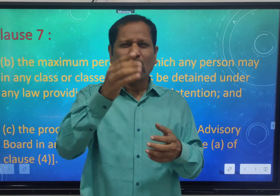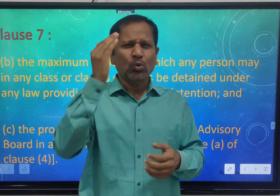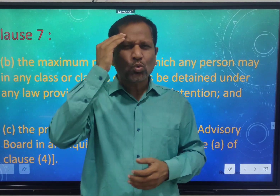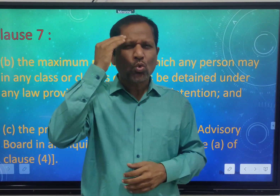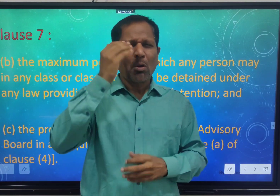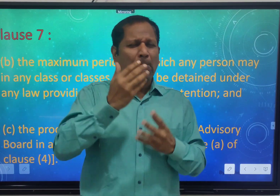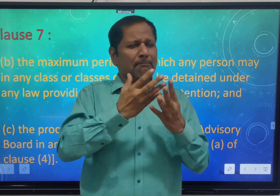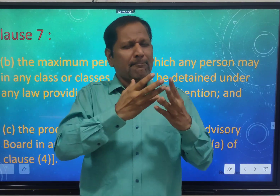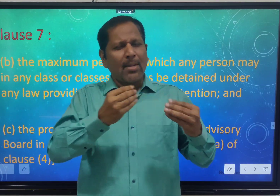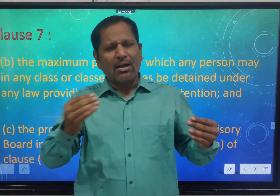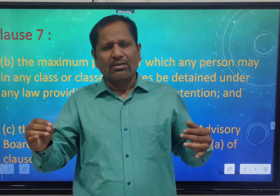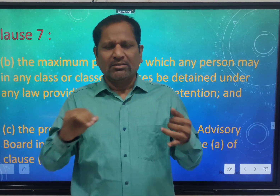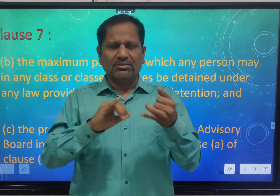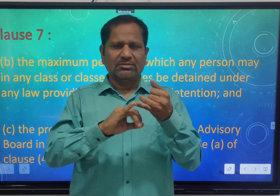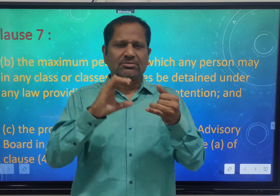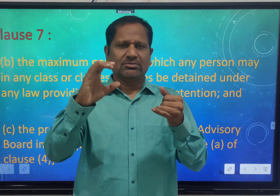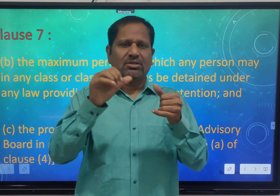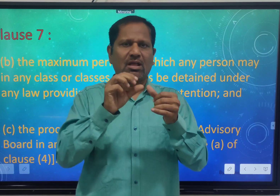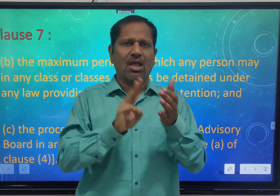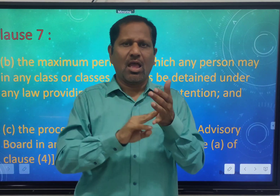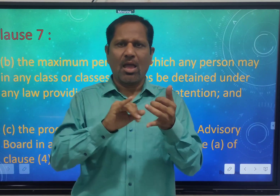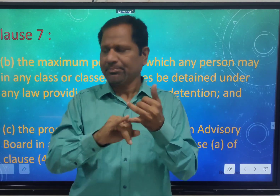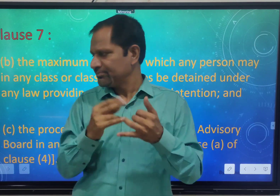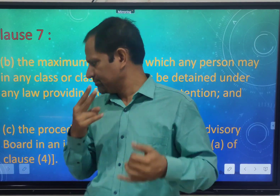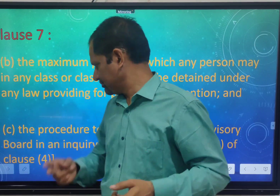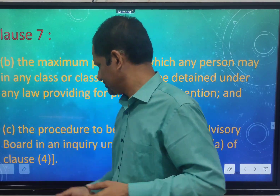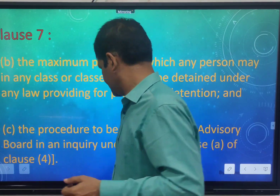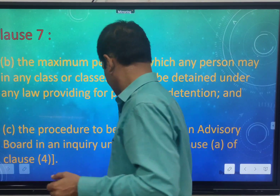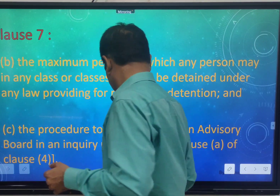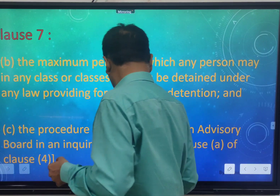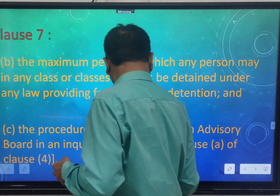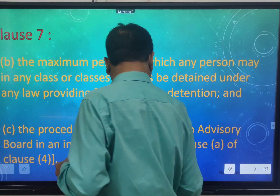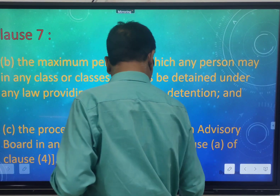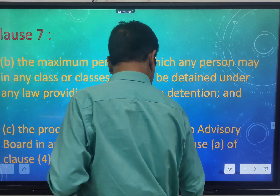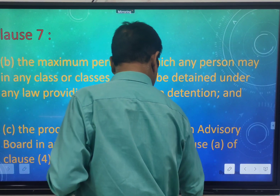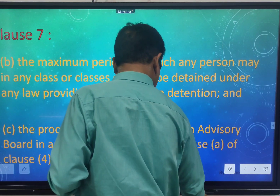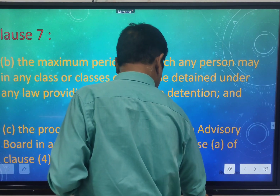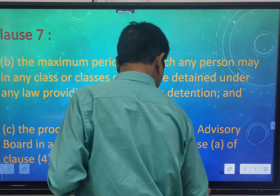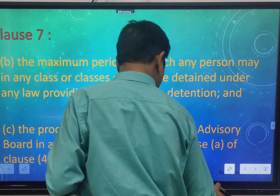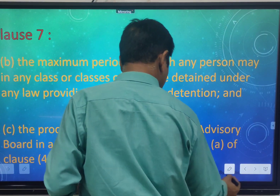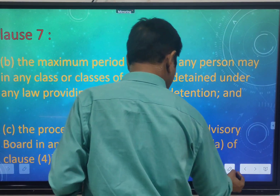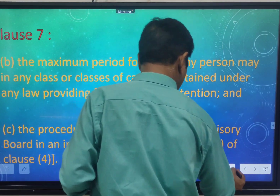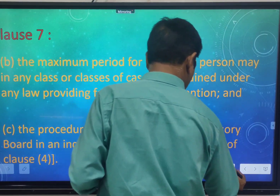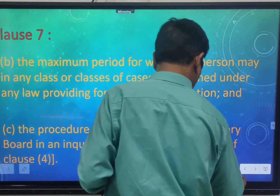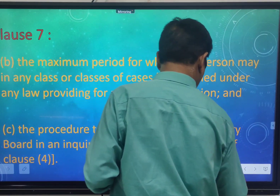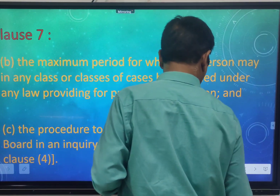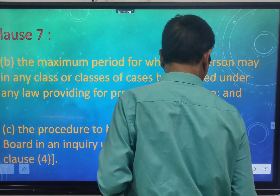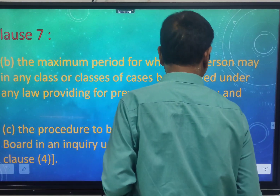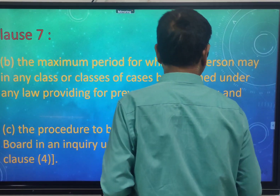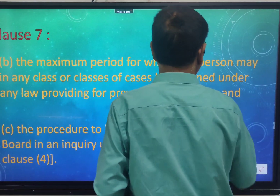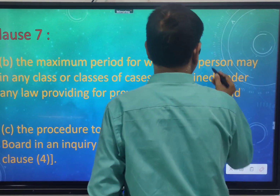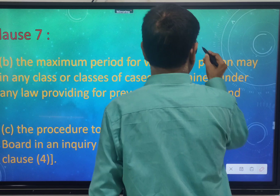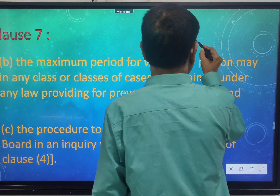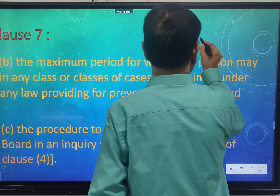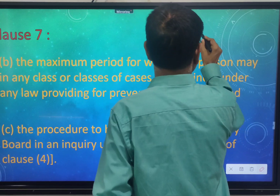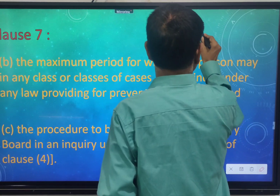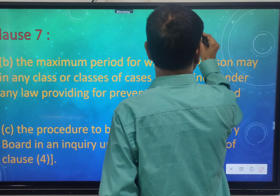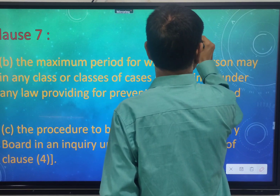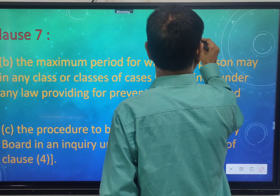विशेष अधिकार है। हम लोग घबराते हैं। अब मैं आपको बताना चाहता हूँ, कई बार बहुत बड़े बड़े घोटाले होते हैं,